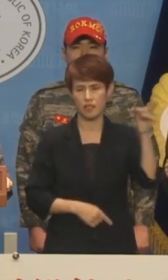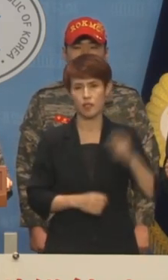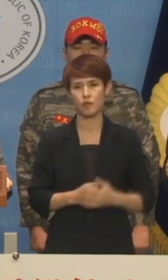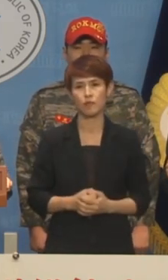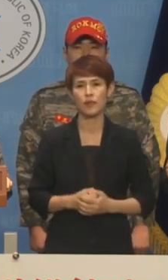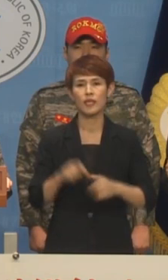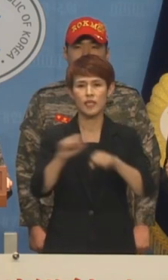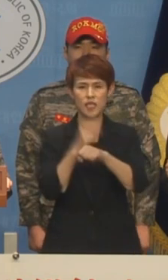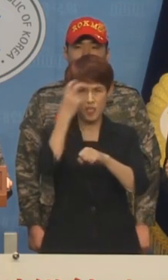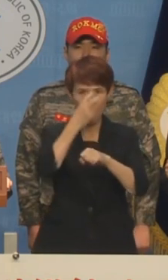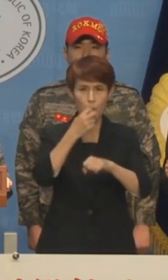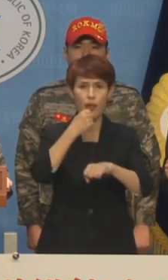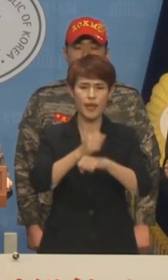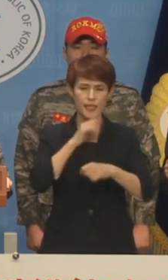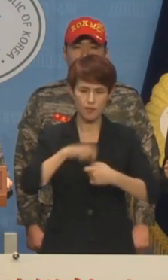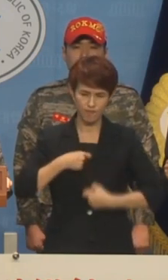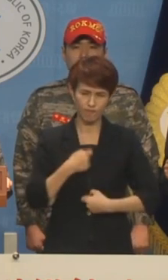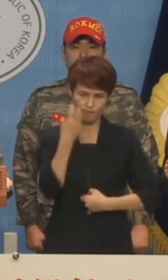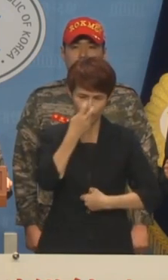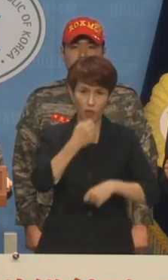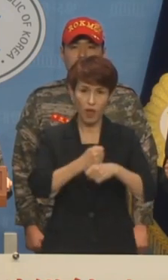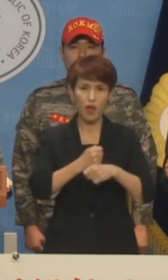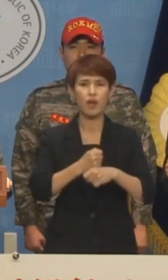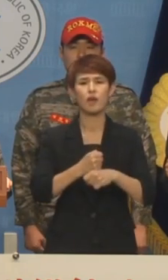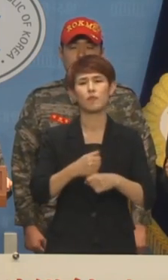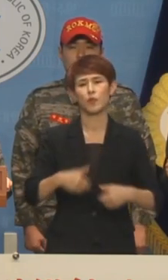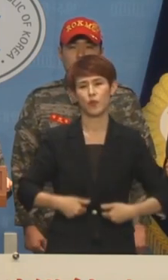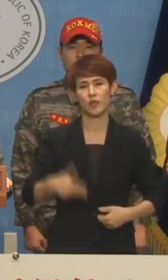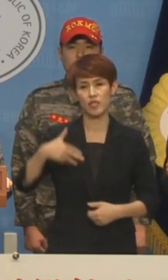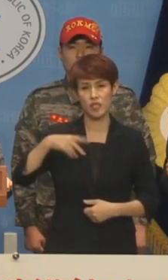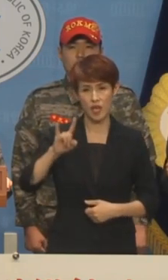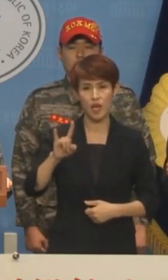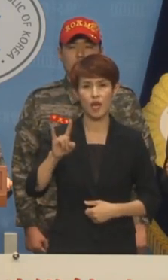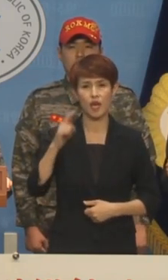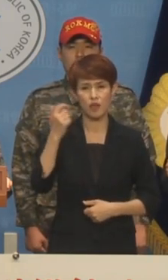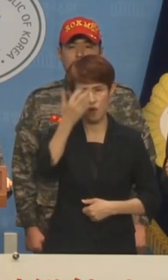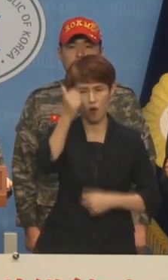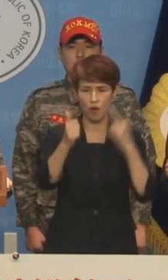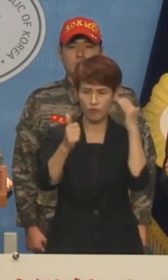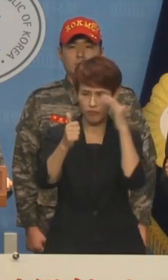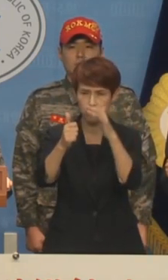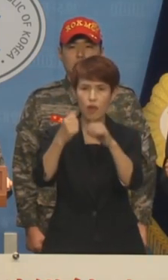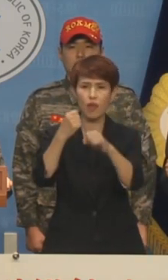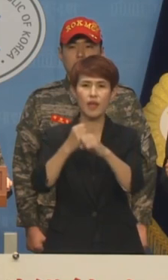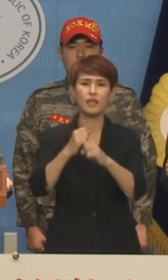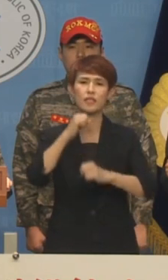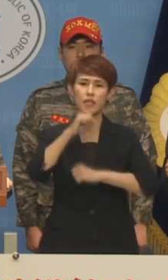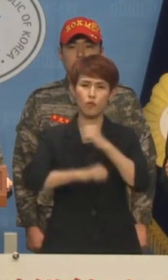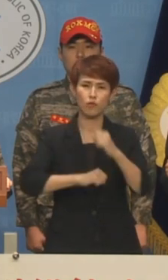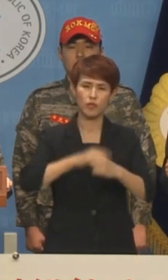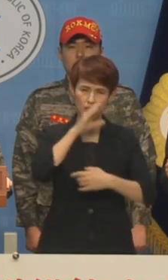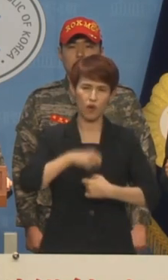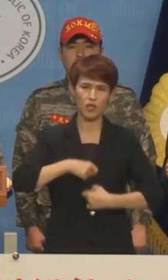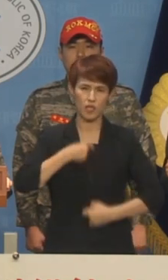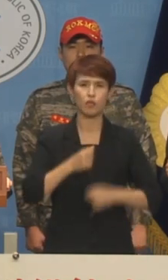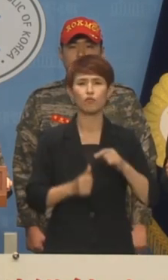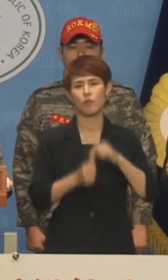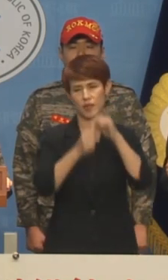밝히고 군을 쇄신해야 합니다. 그것이 최혜병의 넋을 기리고 대한민국의 자유와 정의를 구하는 길입니다. 제발